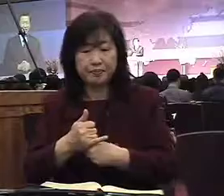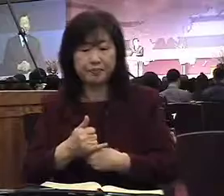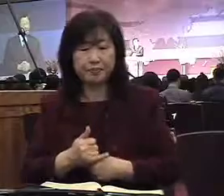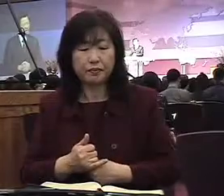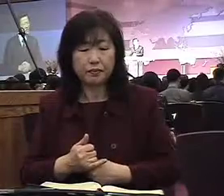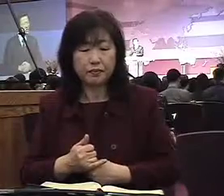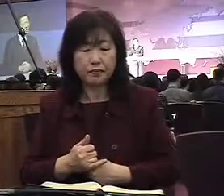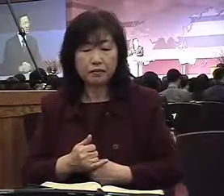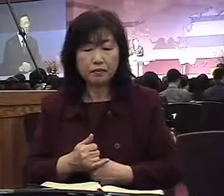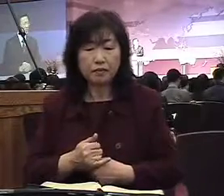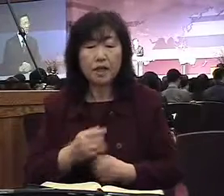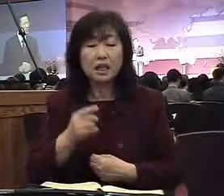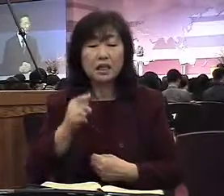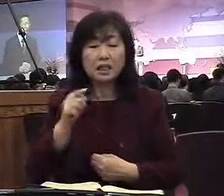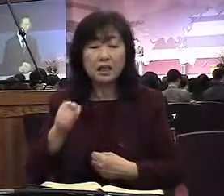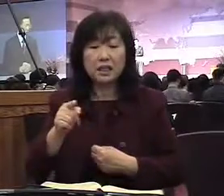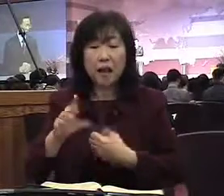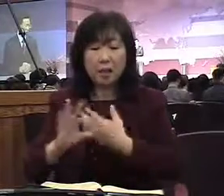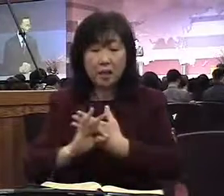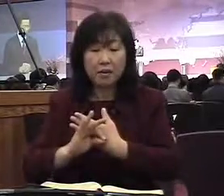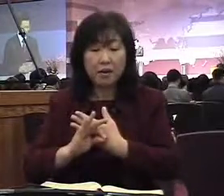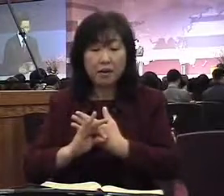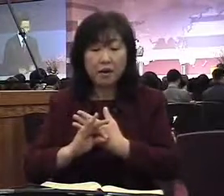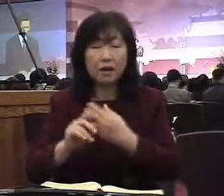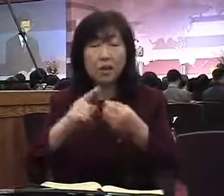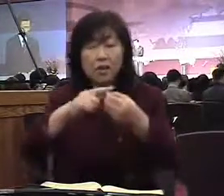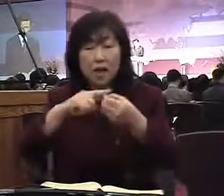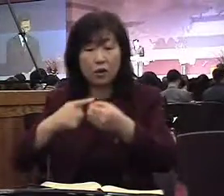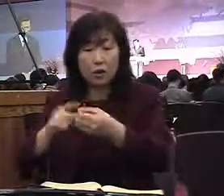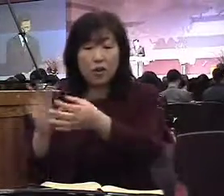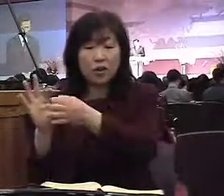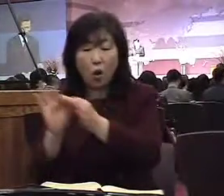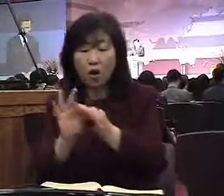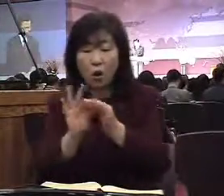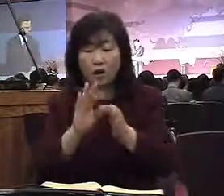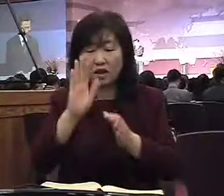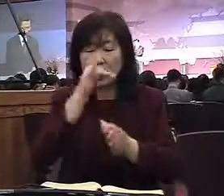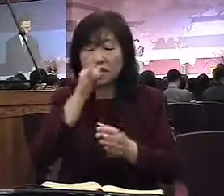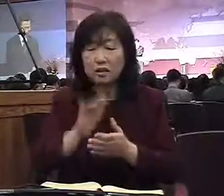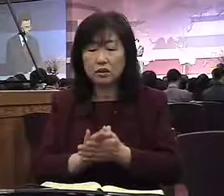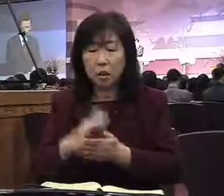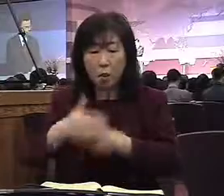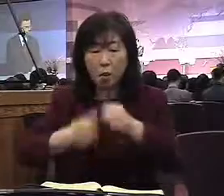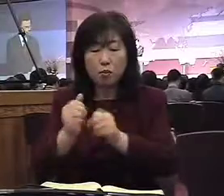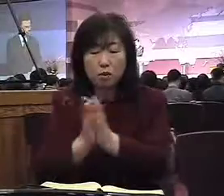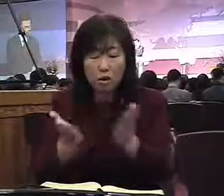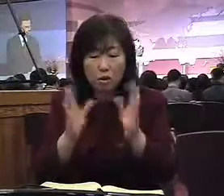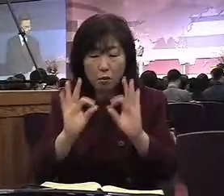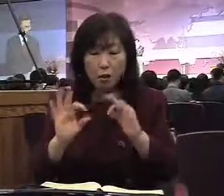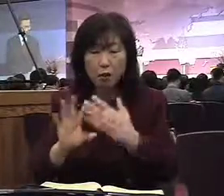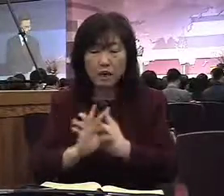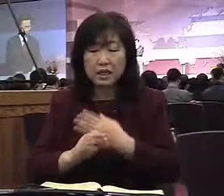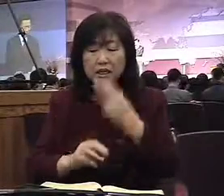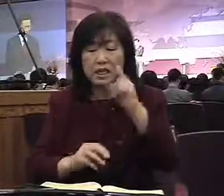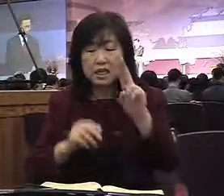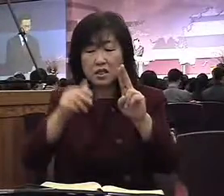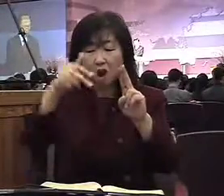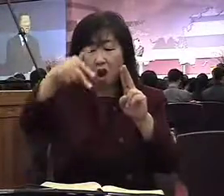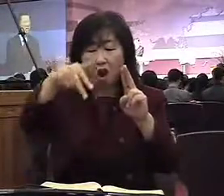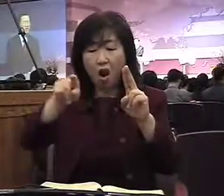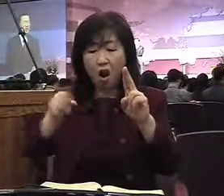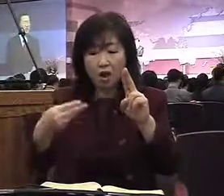가지가 그리하면이라는 단어로 연결되어 있습니다. 한번 본문을 좀 같이 볼까요? 여러분 저 2절에도